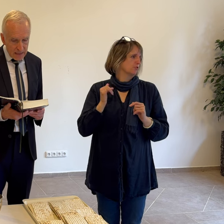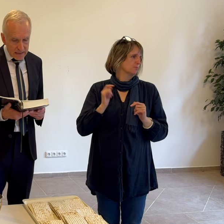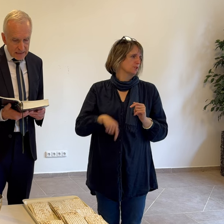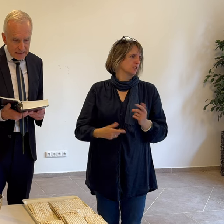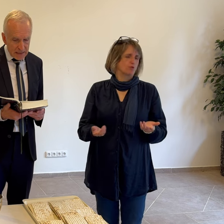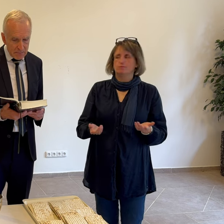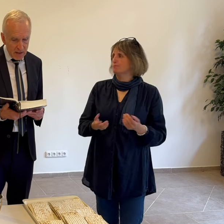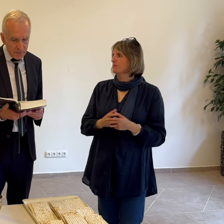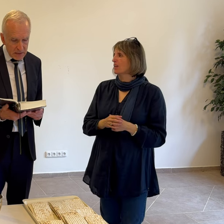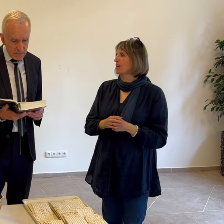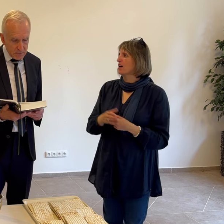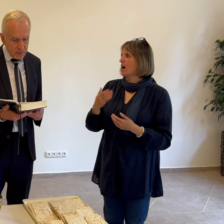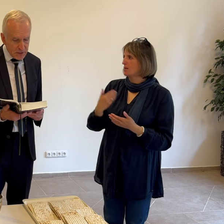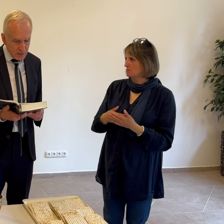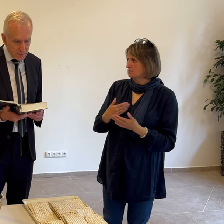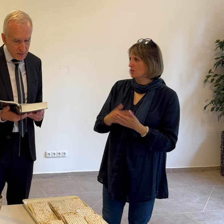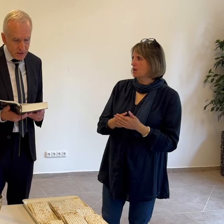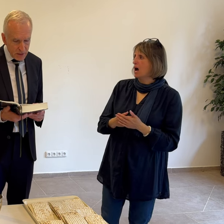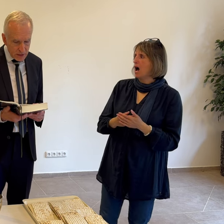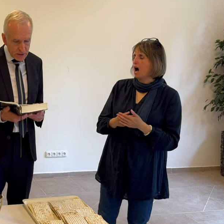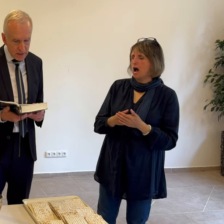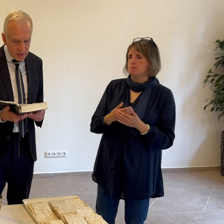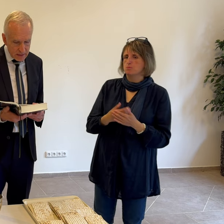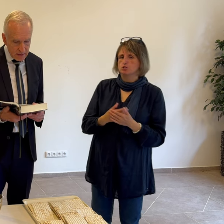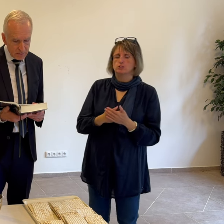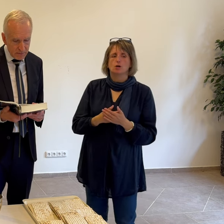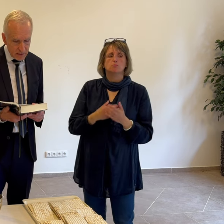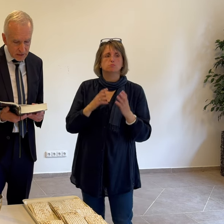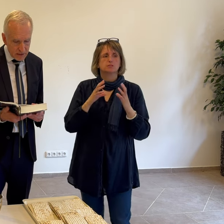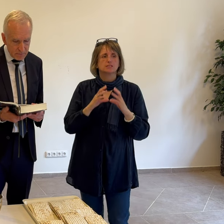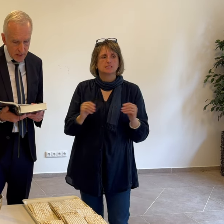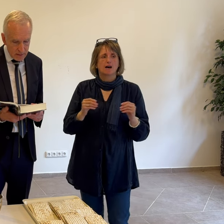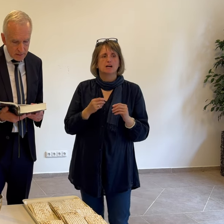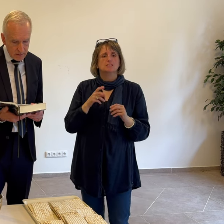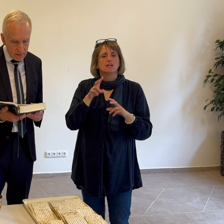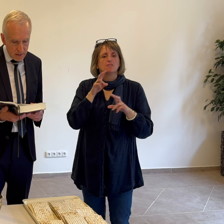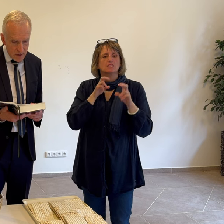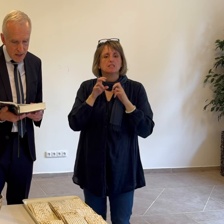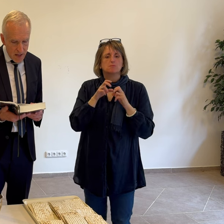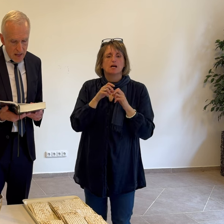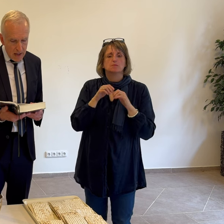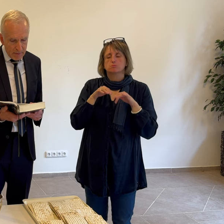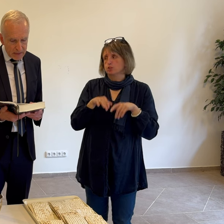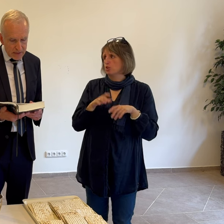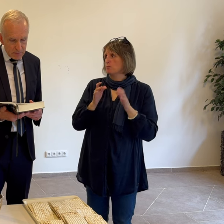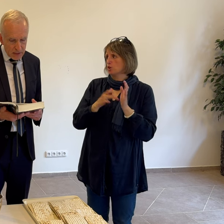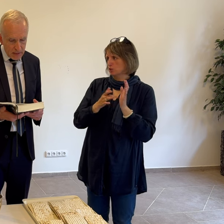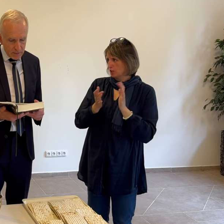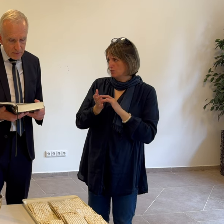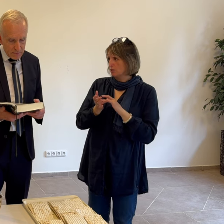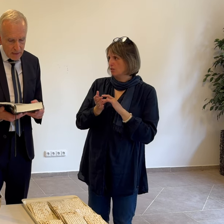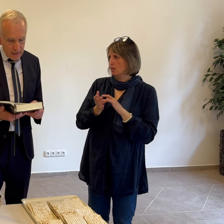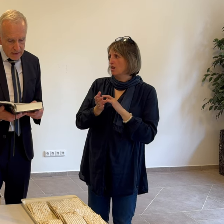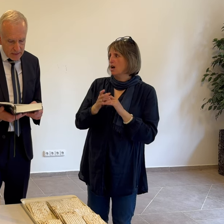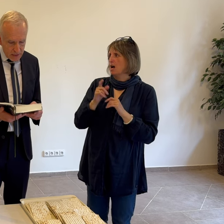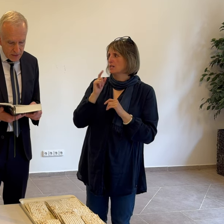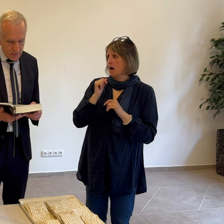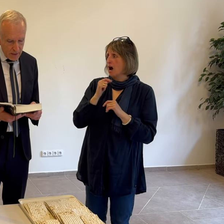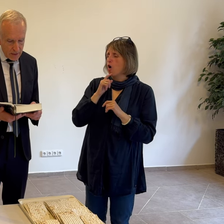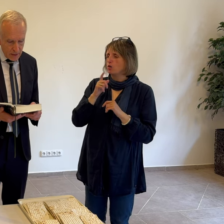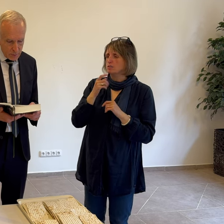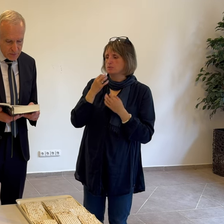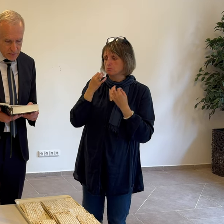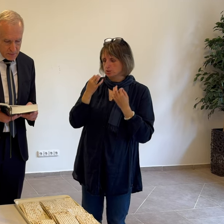takže Křesťan má vnímat přítomnost Ježíše Krista při večeři páně a pán si pře abychom